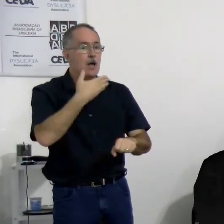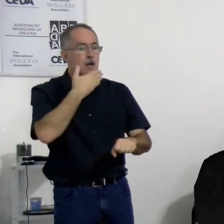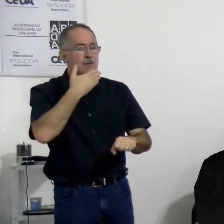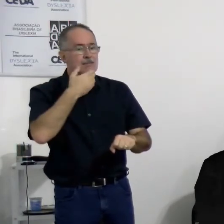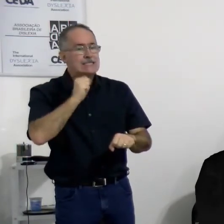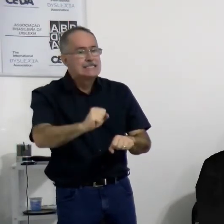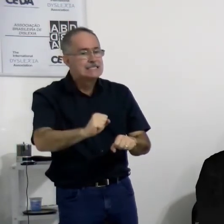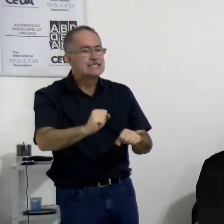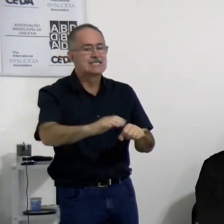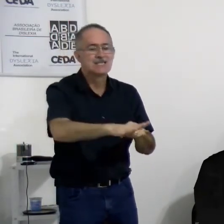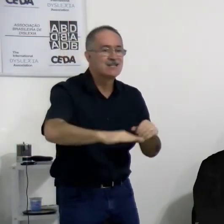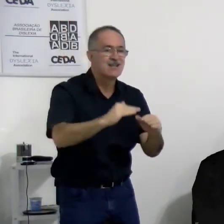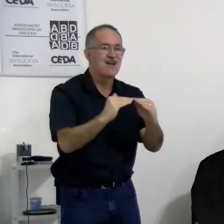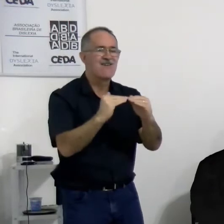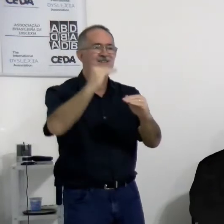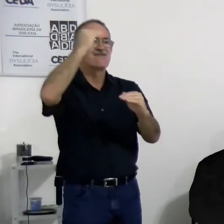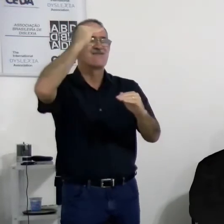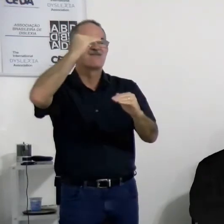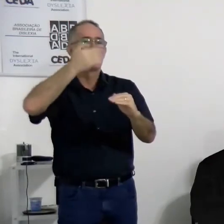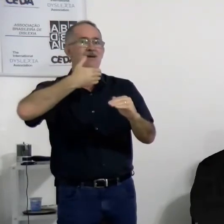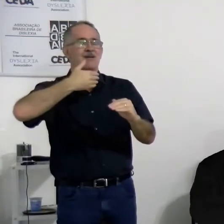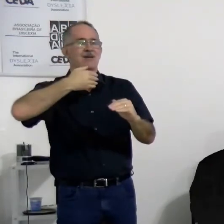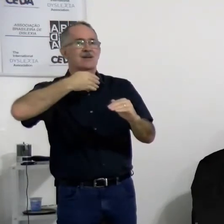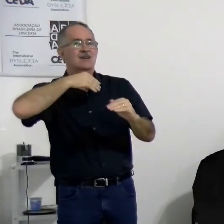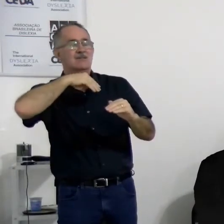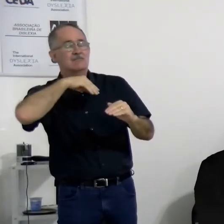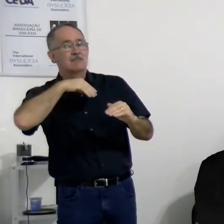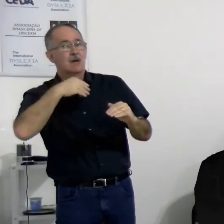maiores com as crianças mais velhas do que com as crianças mais jovens.